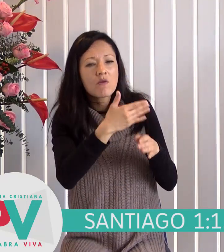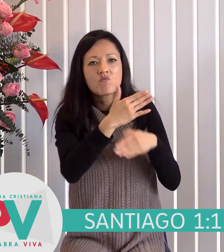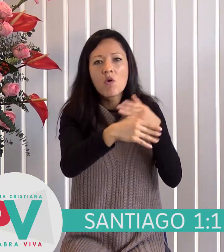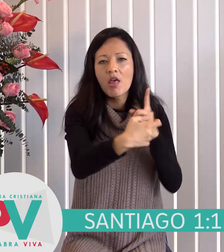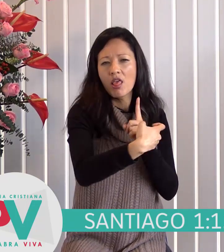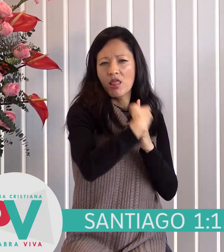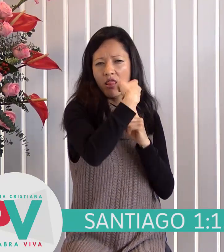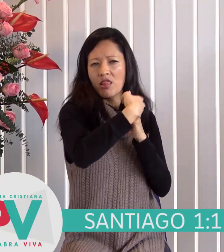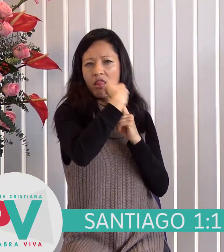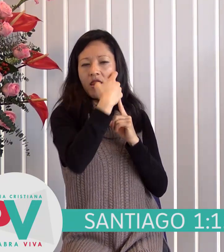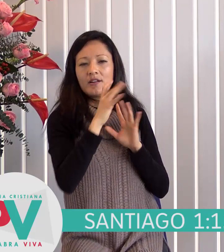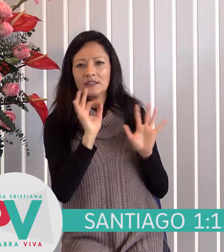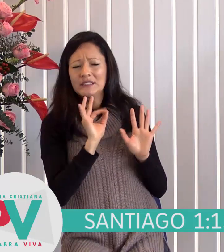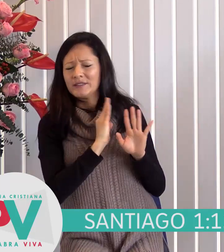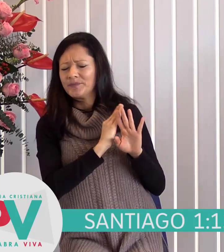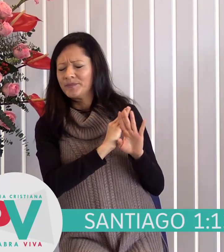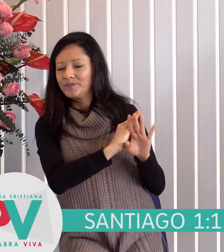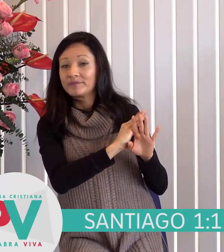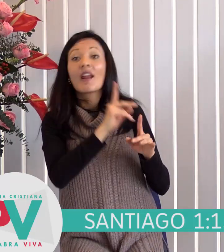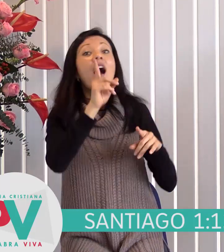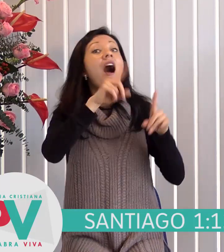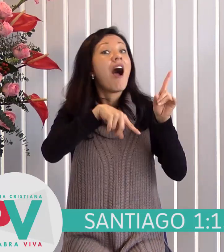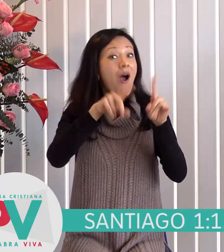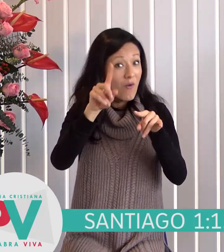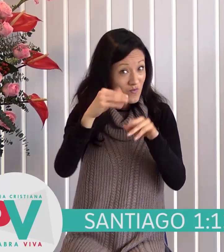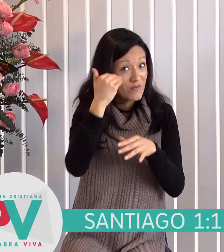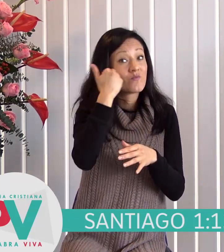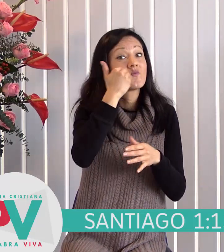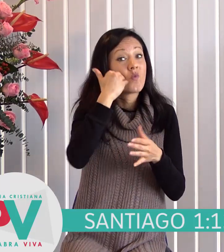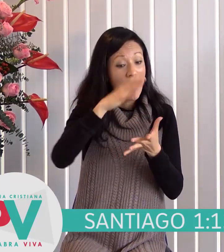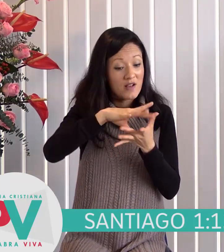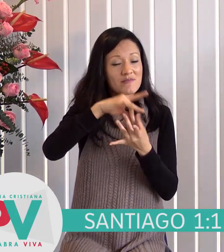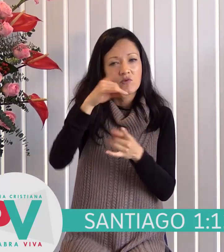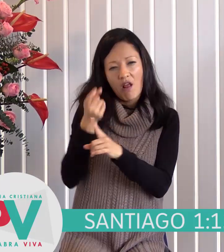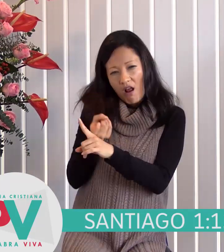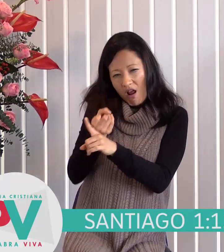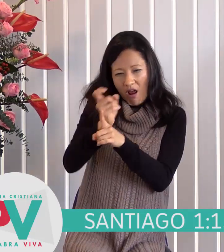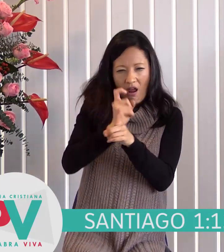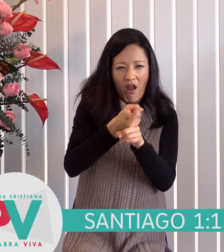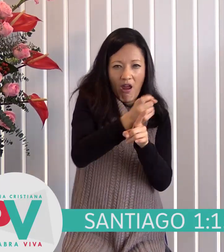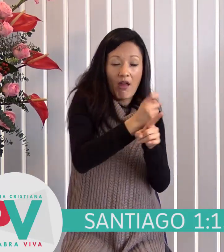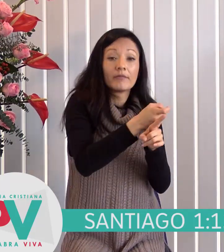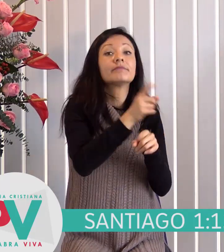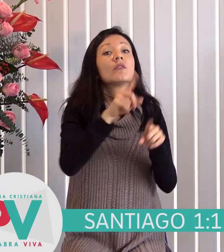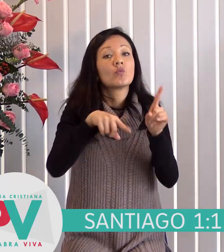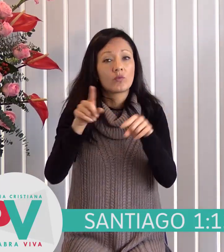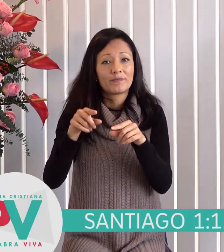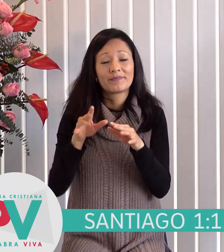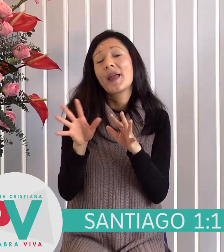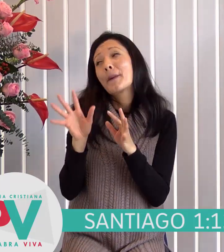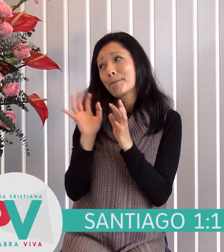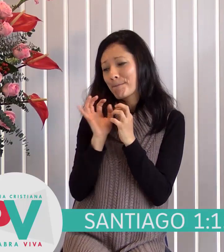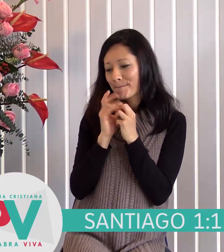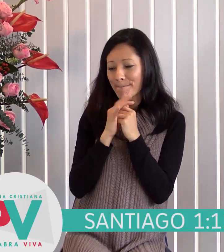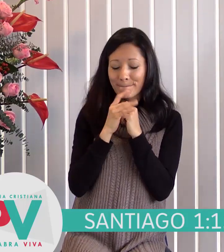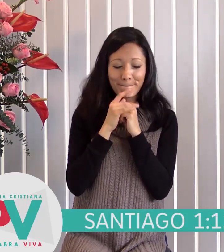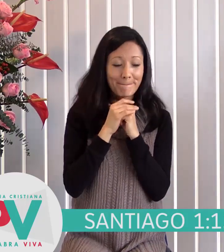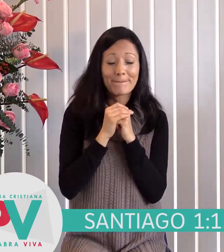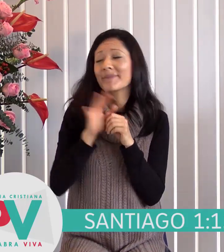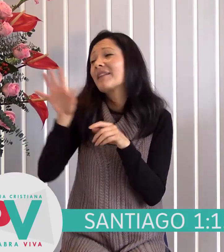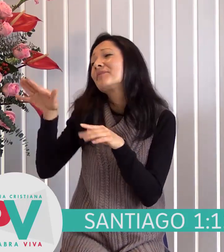seducirme. Hay hermanitas espirituales que seducen. Ay,